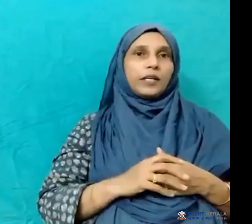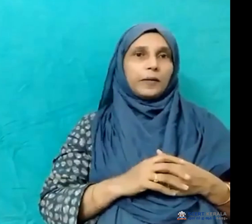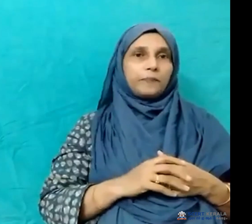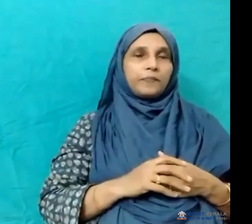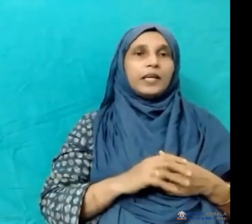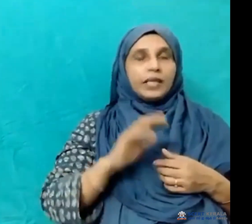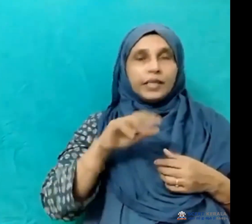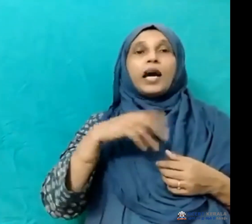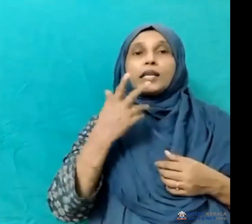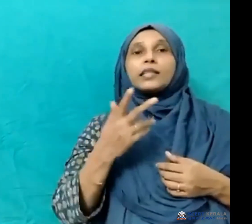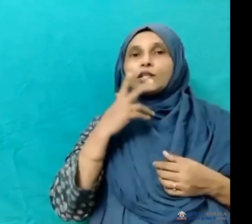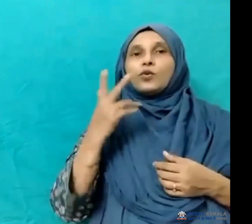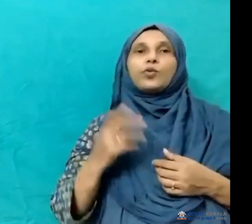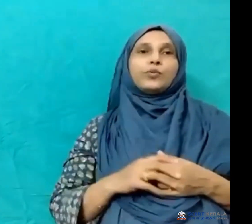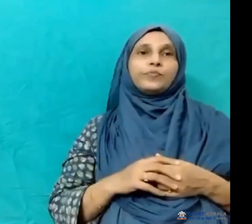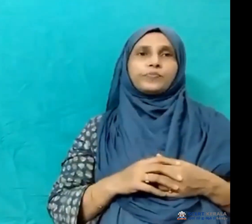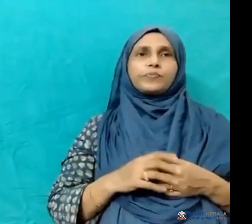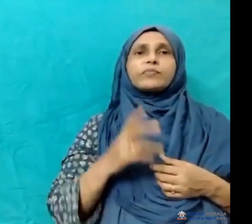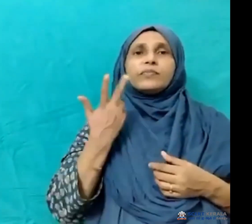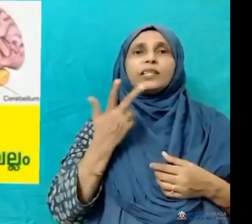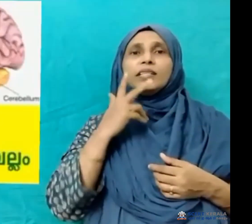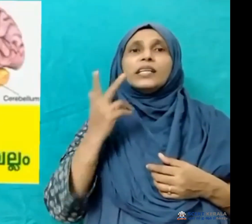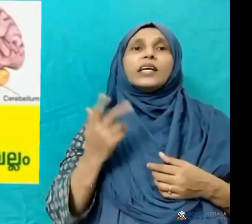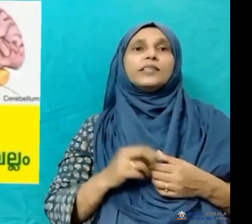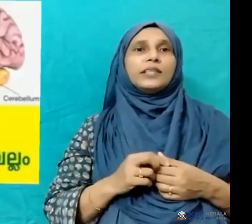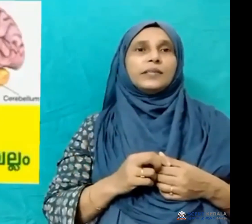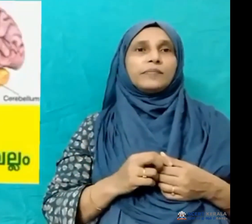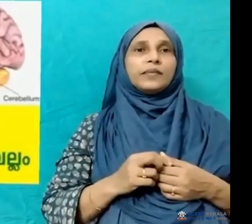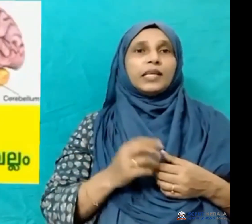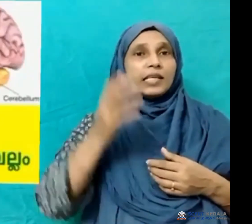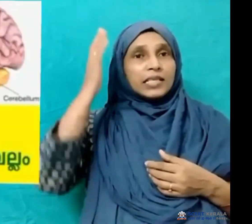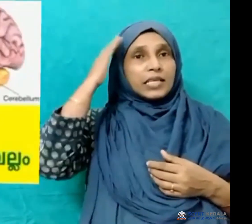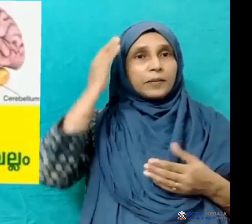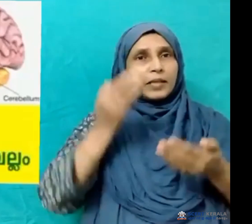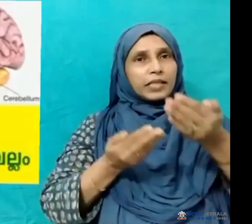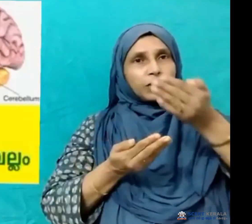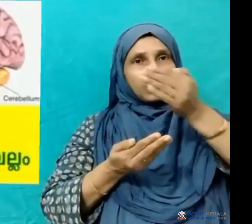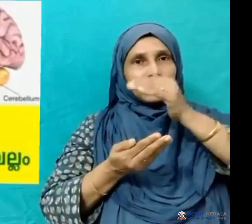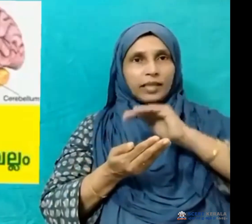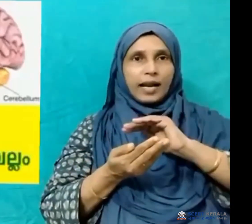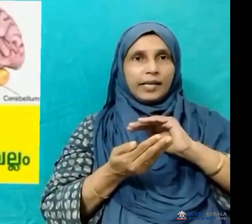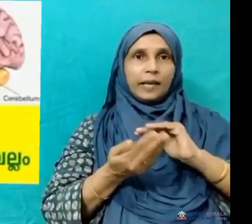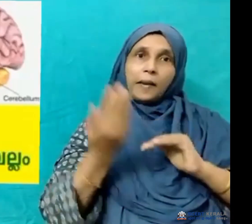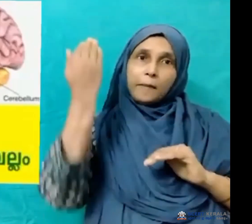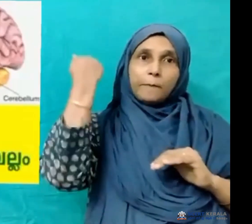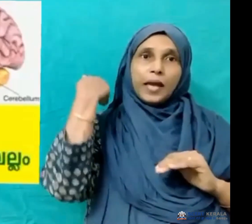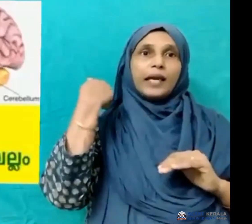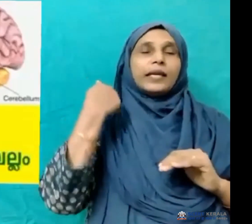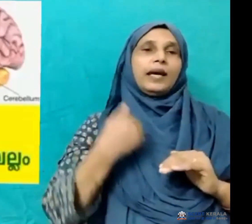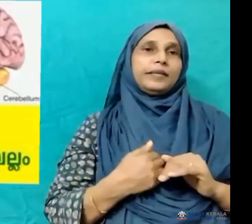വെക്കണം. ഇനി അടുത്തത് നോക്കൂ, എന്താണ് കാണുന്നത്? ഈ സെറിബ്രത്തിന്റെ തൊട്ട് താഴെ